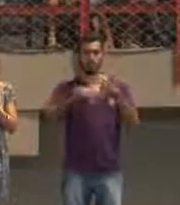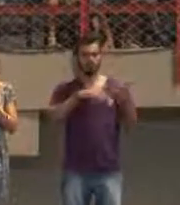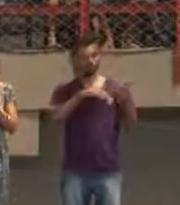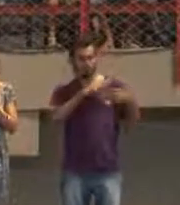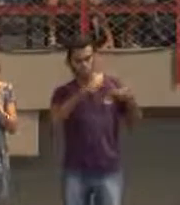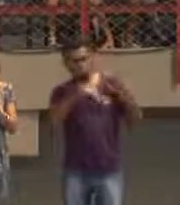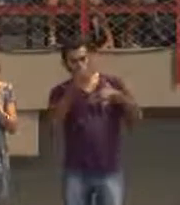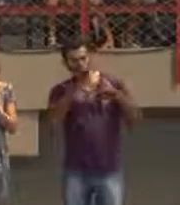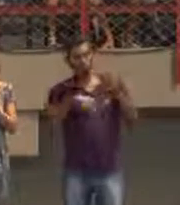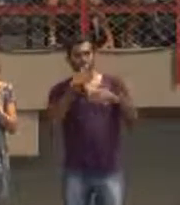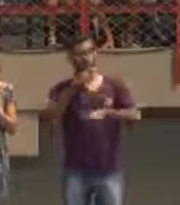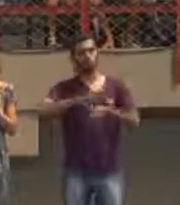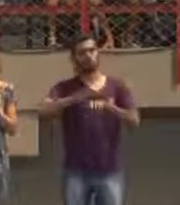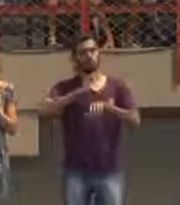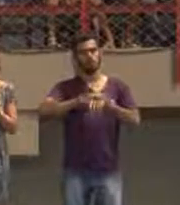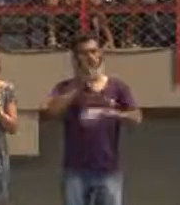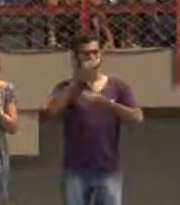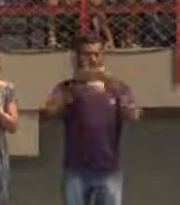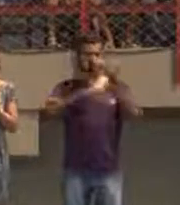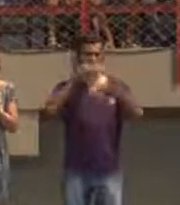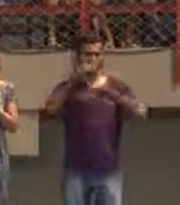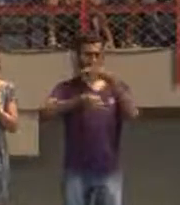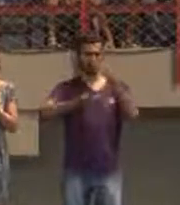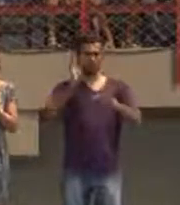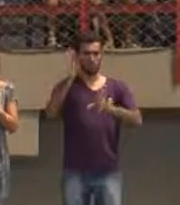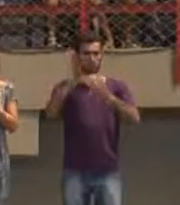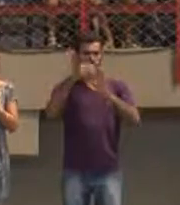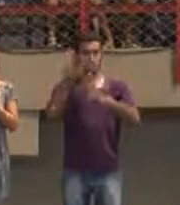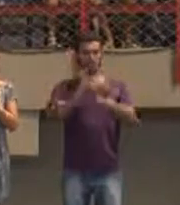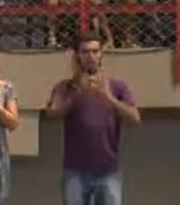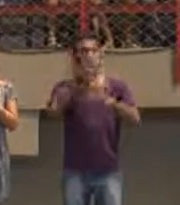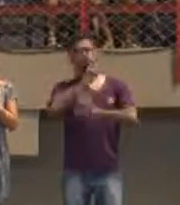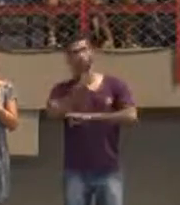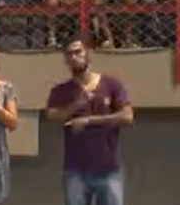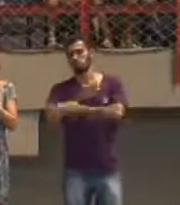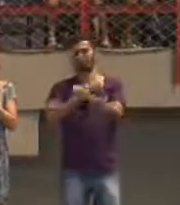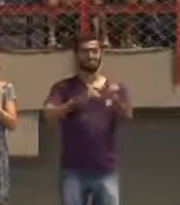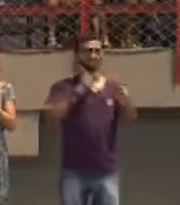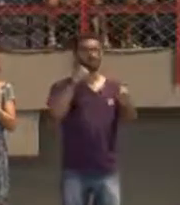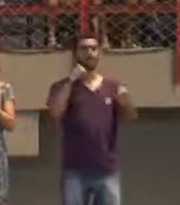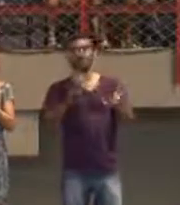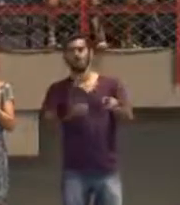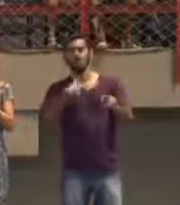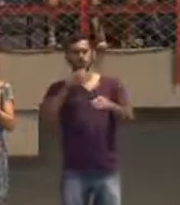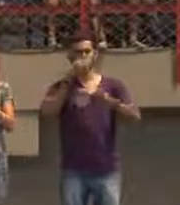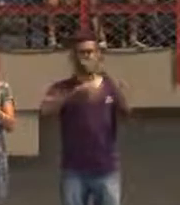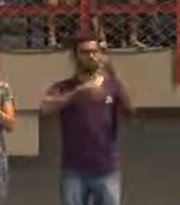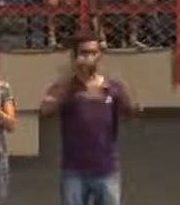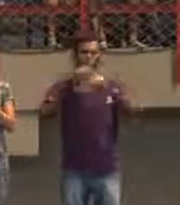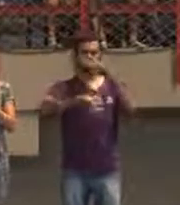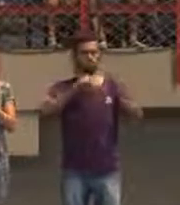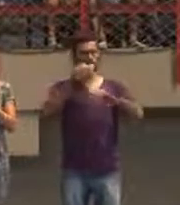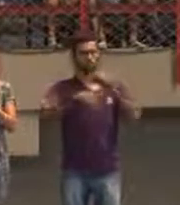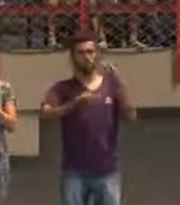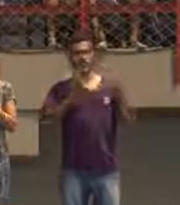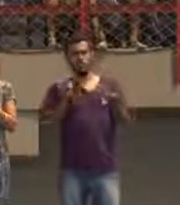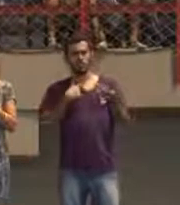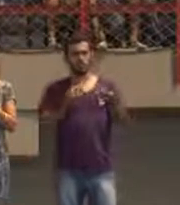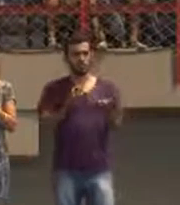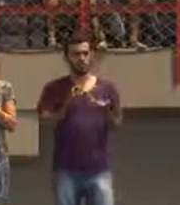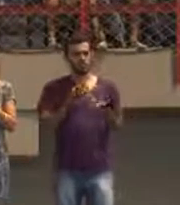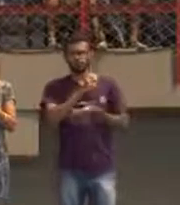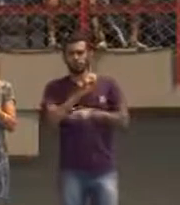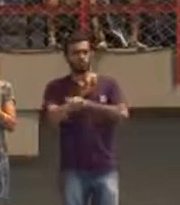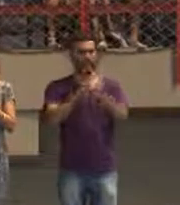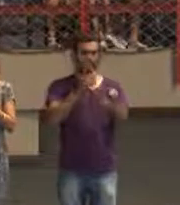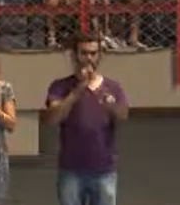da argumentação. E se você não desenvolve a argumentação, ou seja,